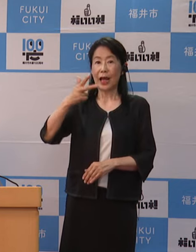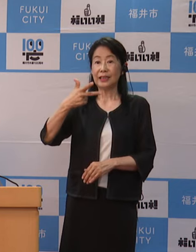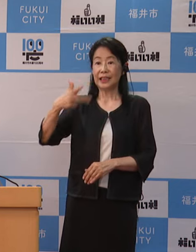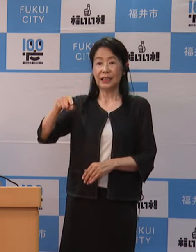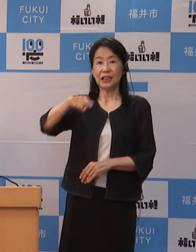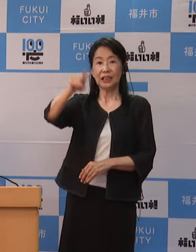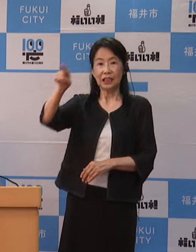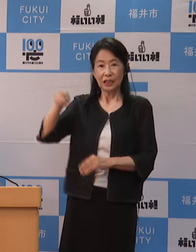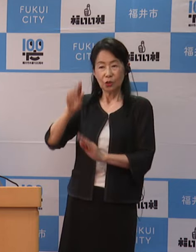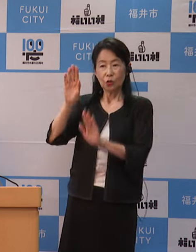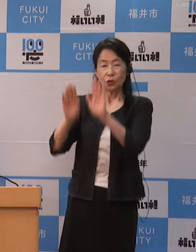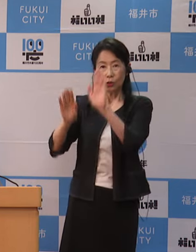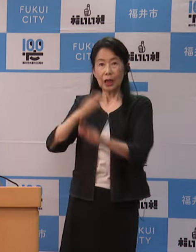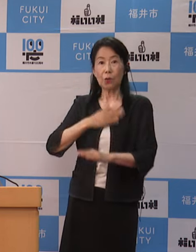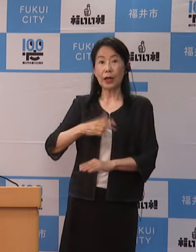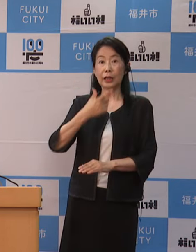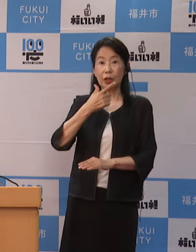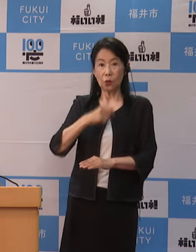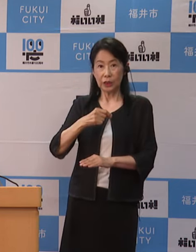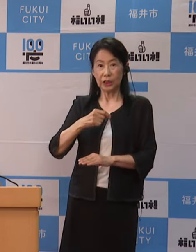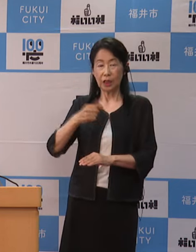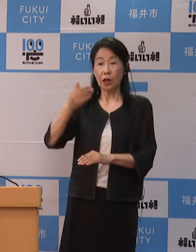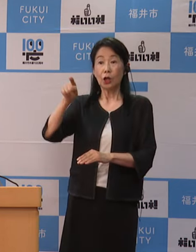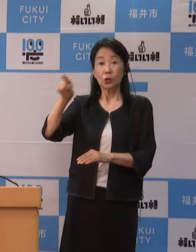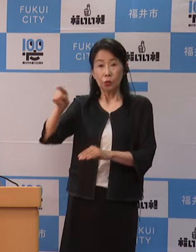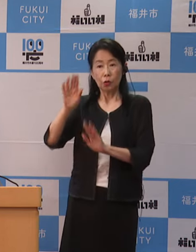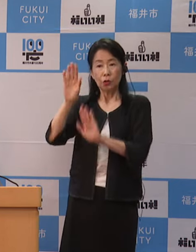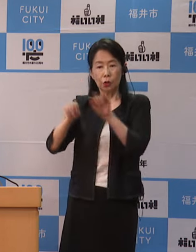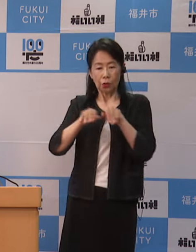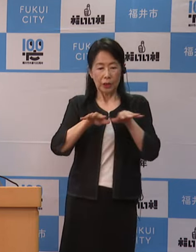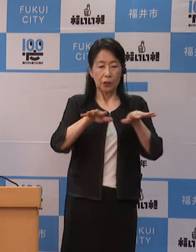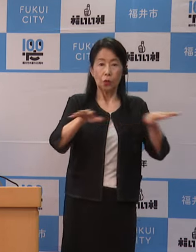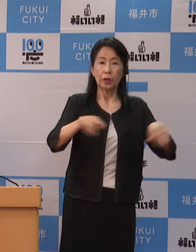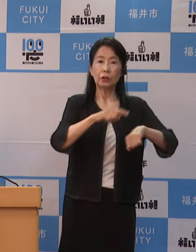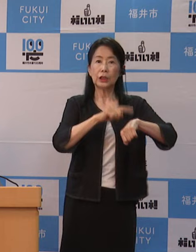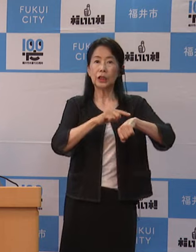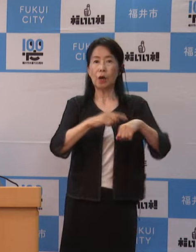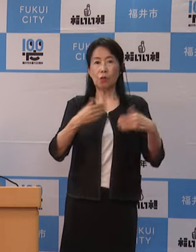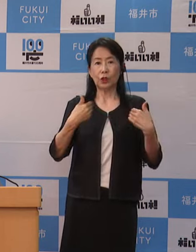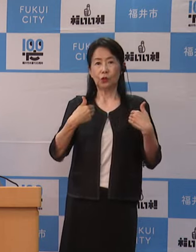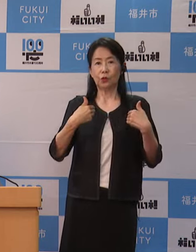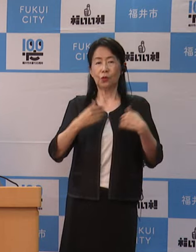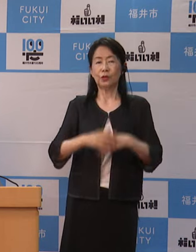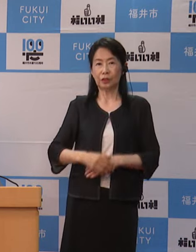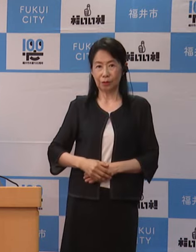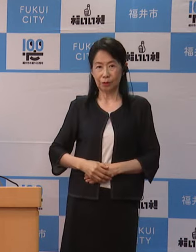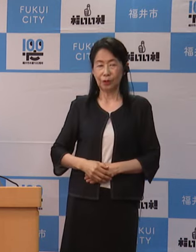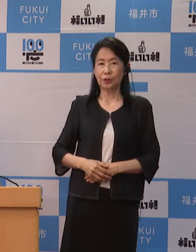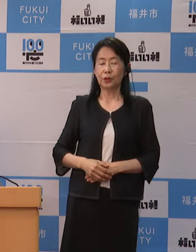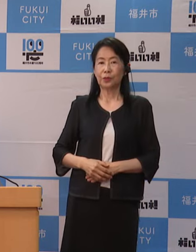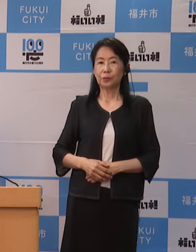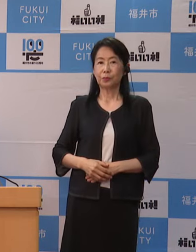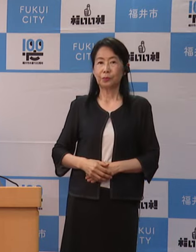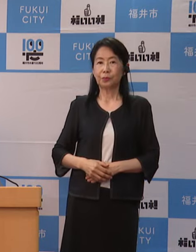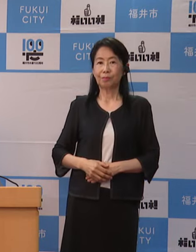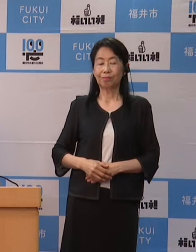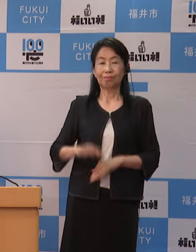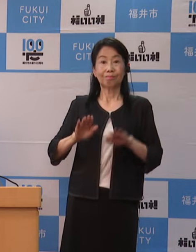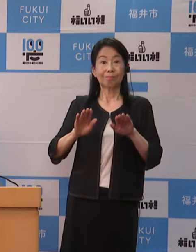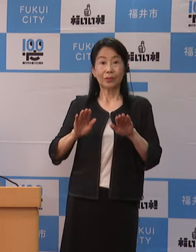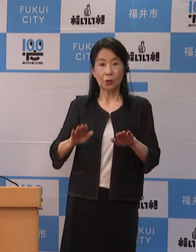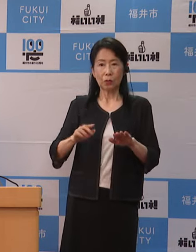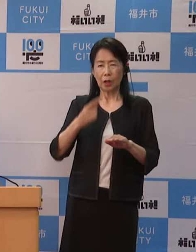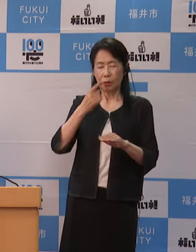も我々として周知する時間も必要だということで、今回はちょっとも私の